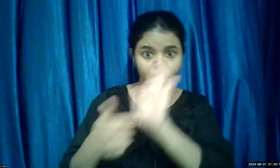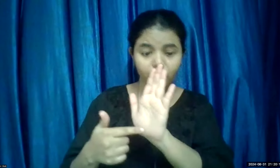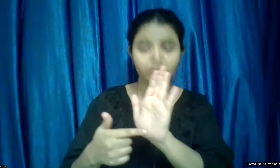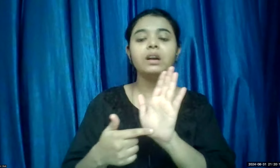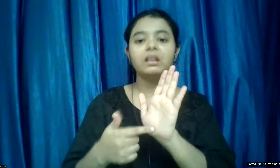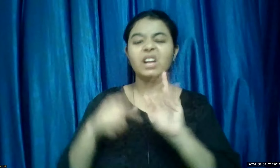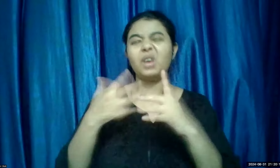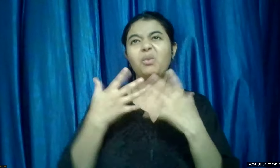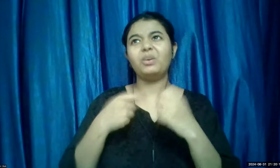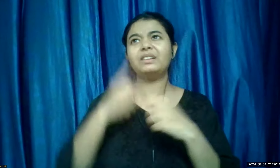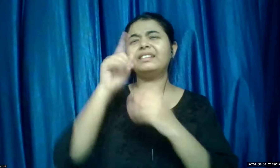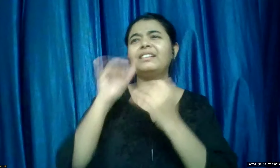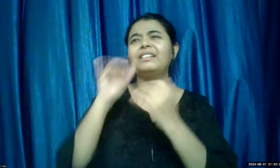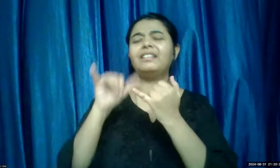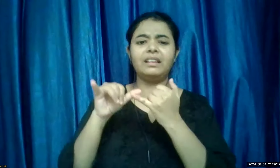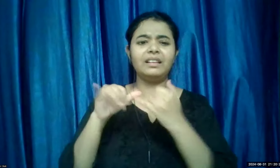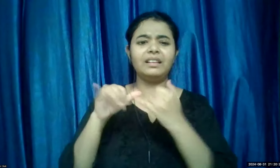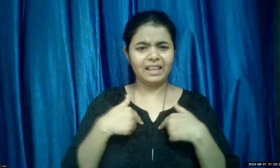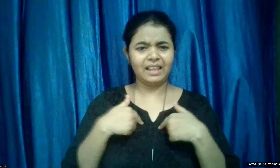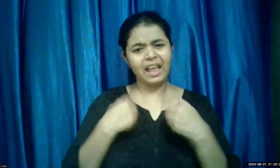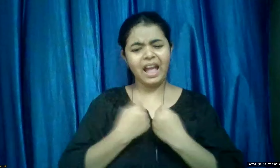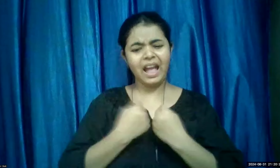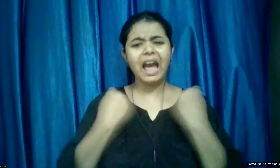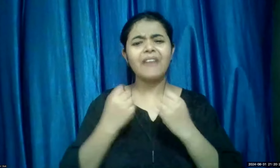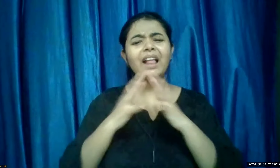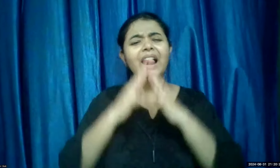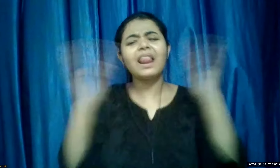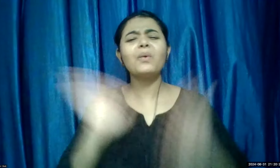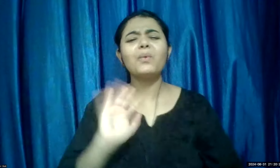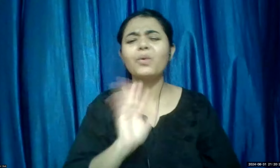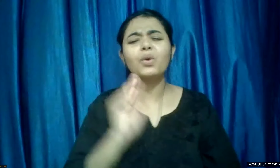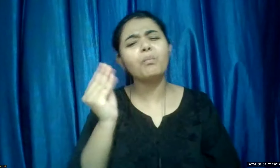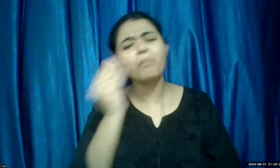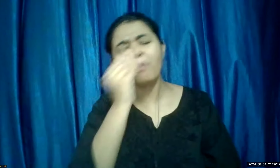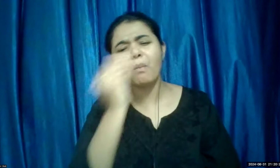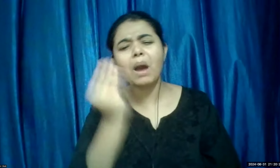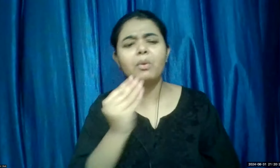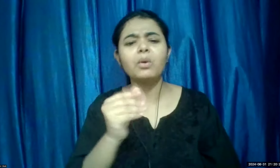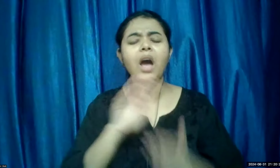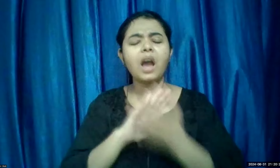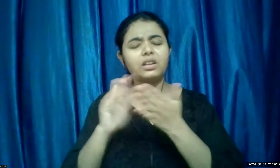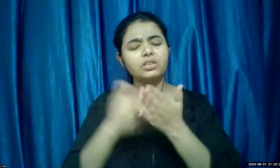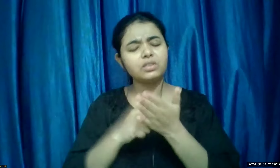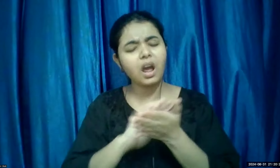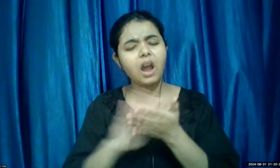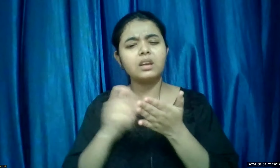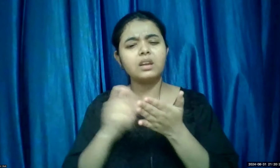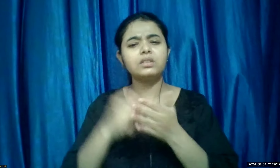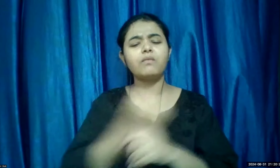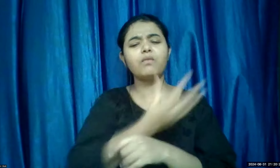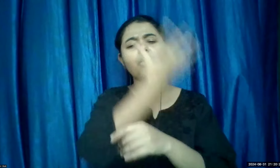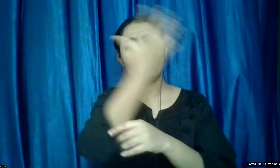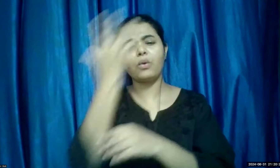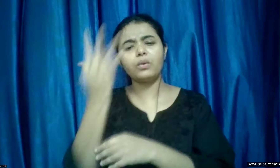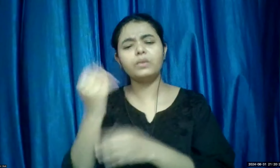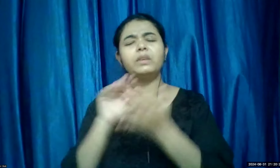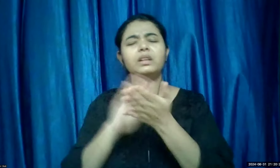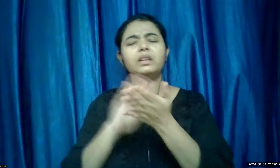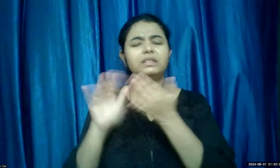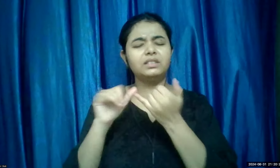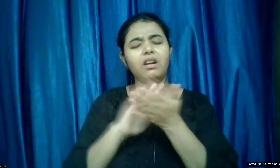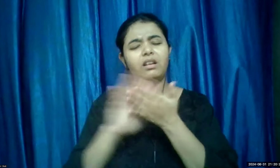उनकी प्राप्ति हो, तो हमको बहुत कुछ करने की आवश्यकता नहीं पड़ेगी। हम तो केवल नाम जप करेंगे, पूरा दिन उनको जो है याद करेंगे, हे